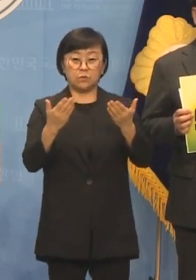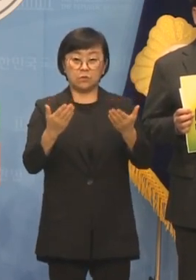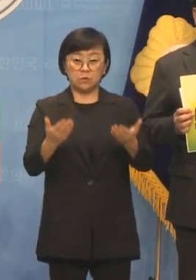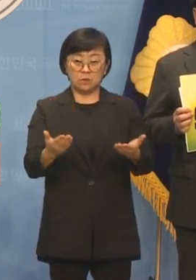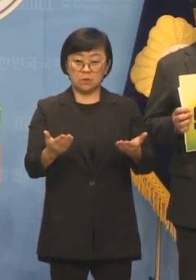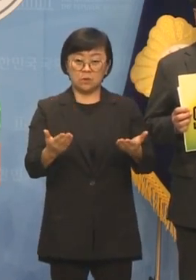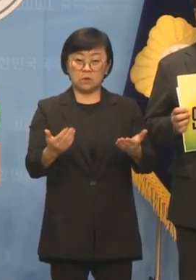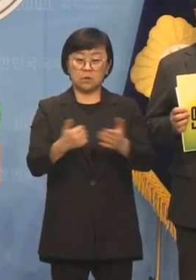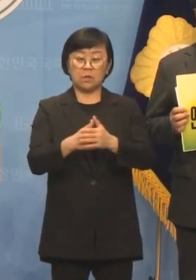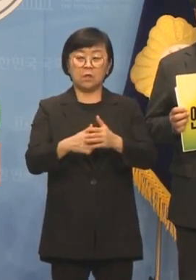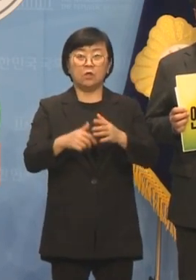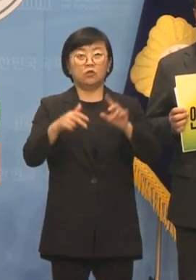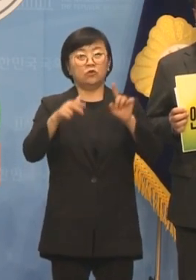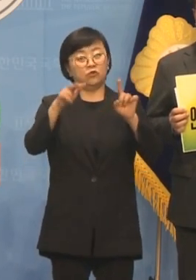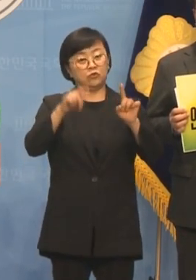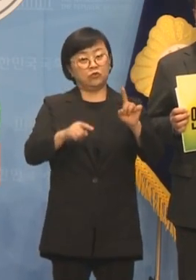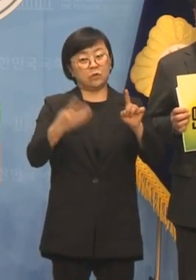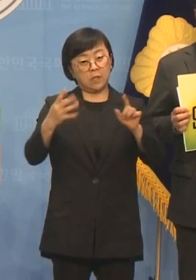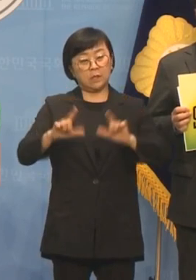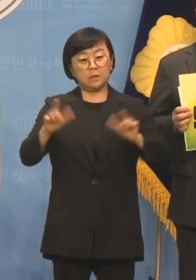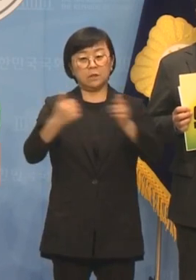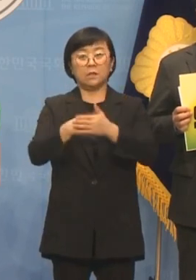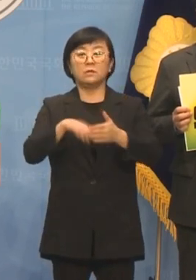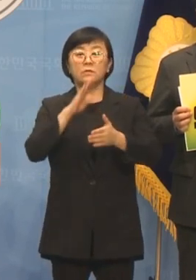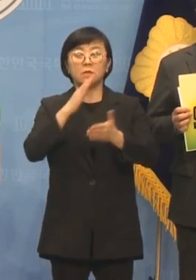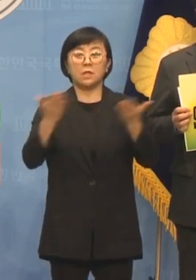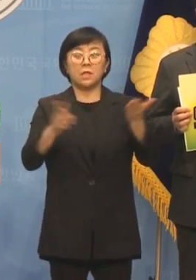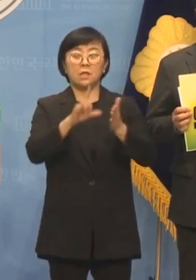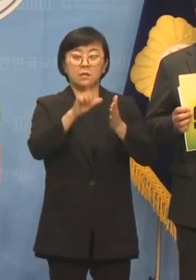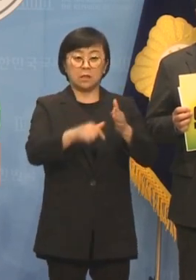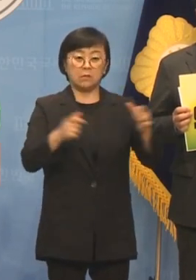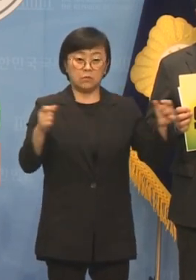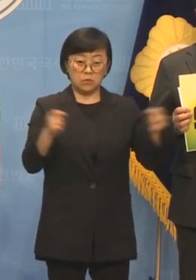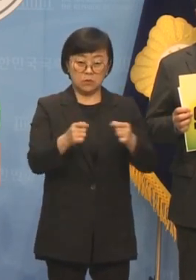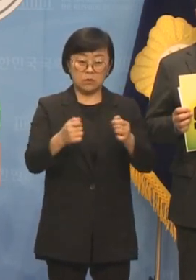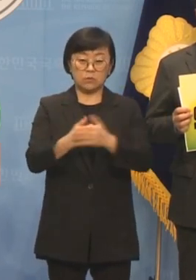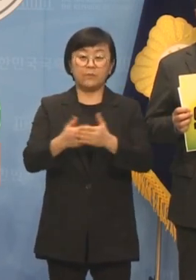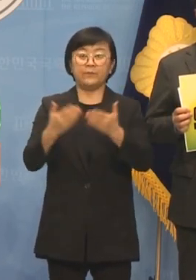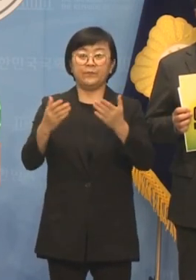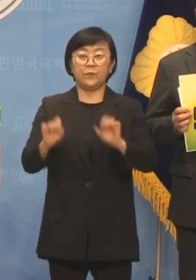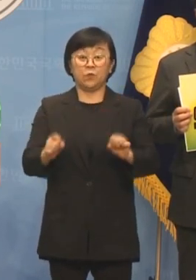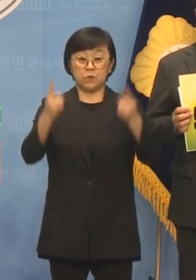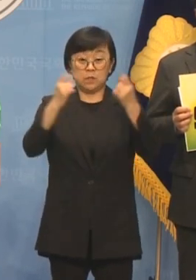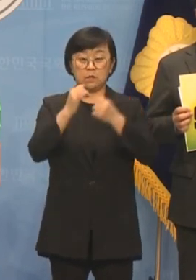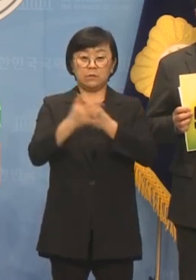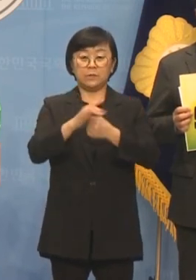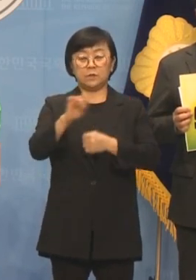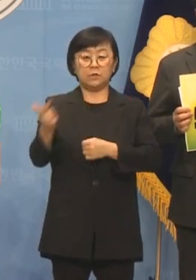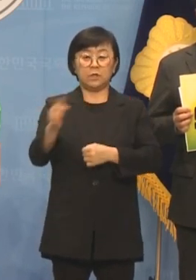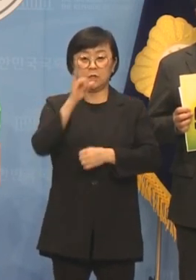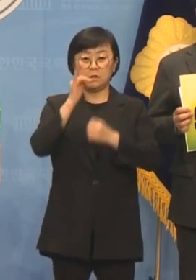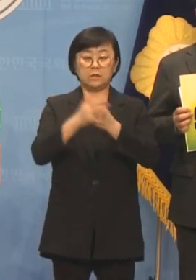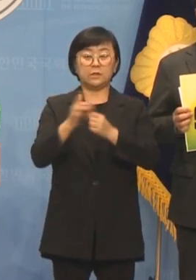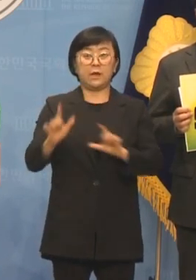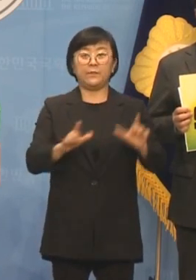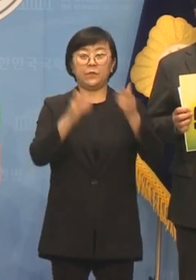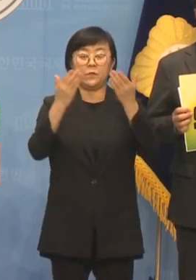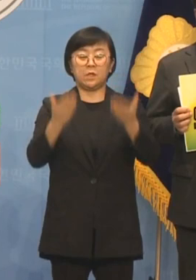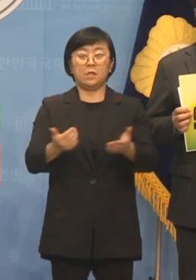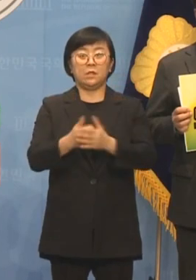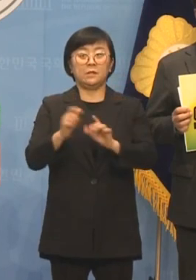적용해 주사제와 실근로시간 단축을 동시에 추진하겠습니다 저 있는 삶과 휴식 있는 삶에